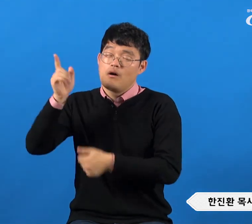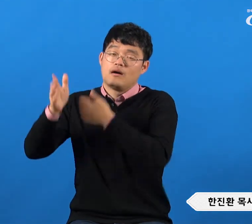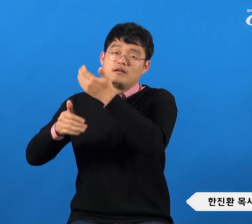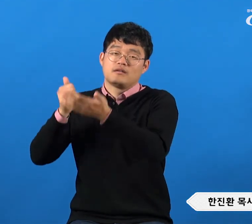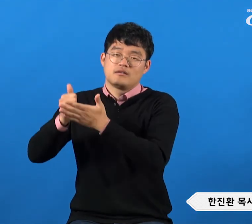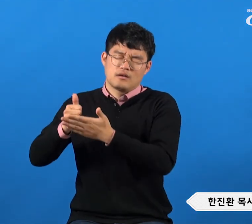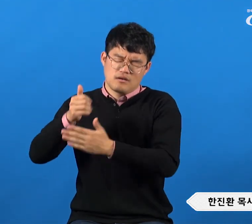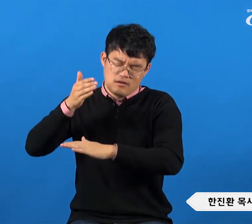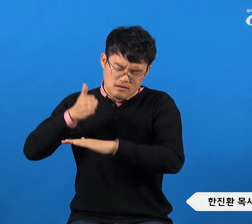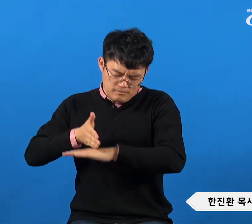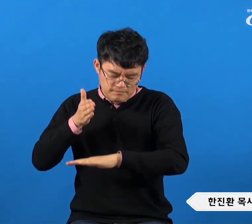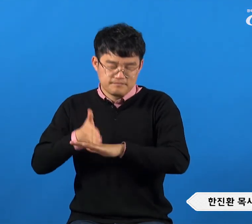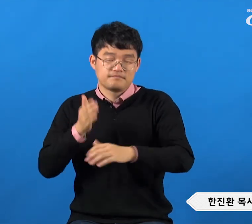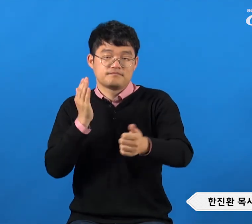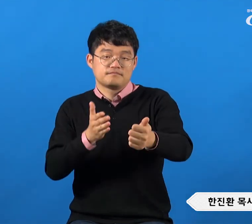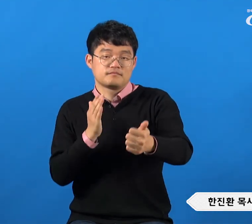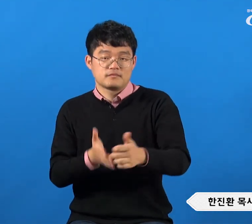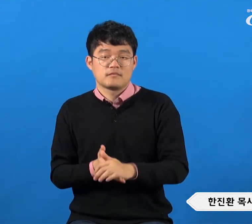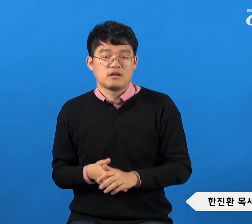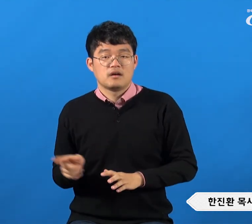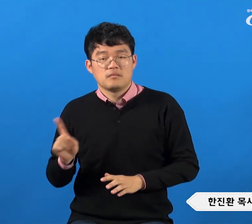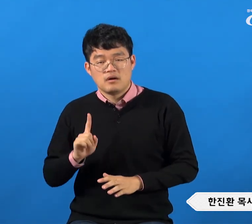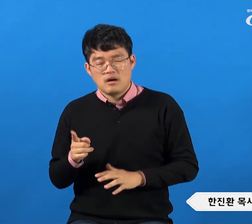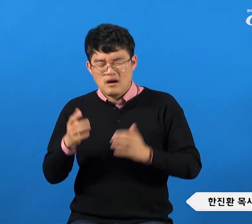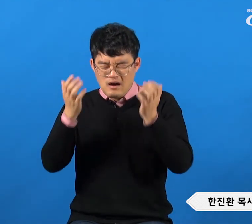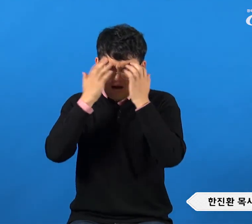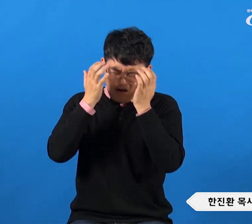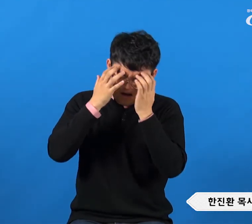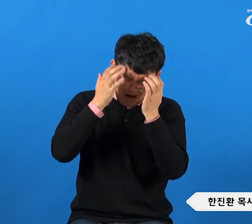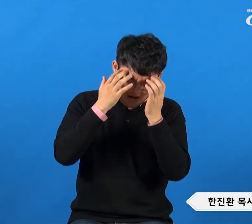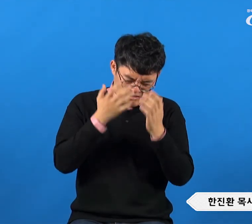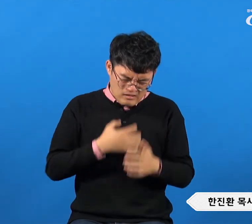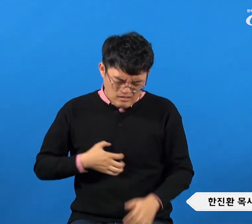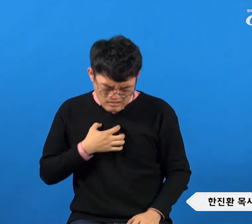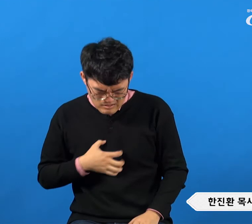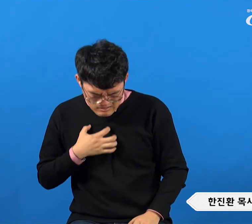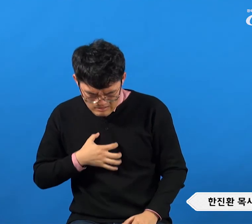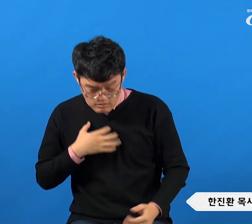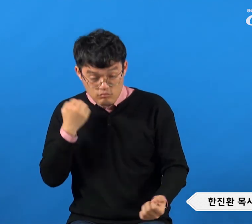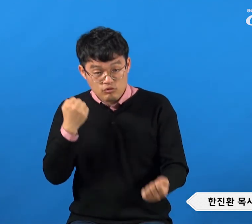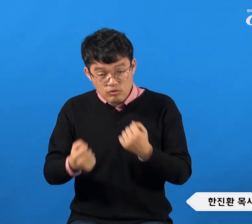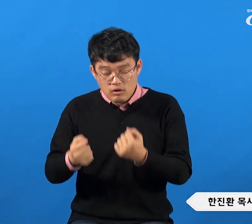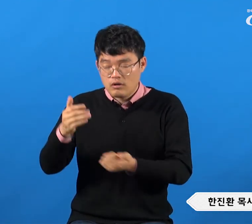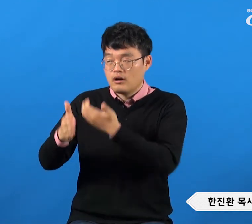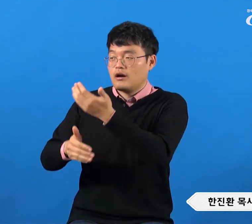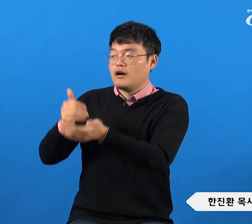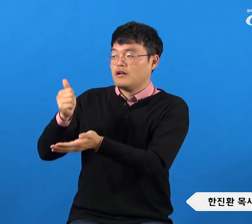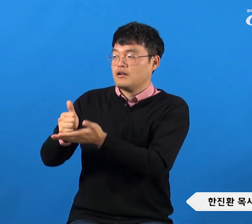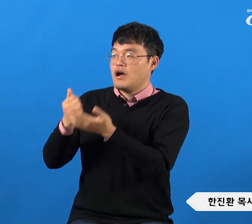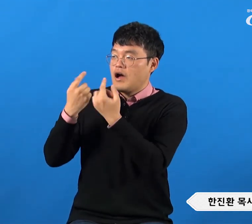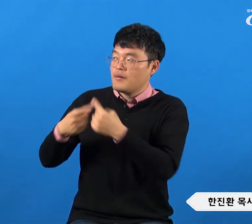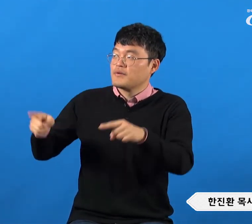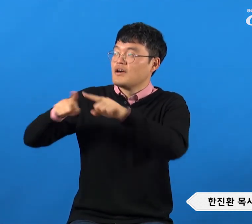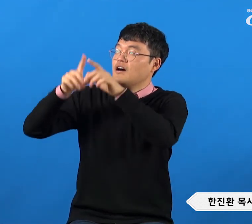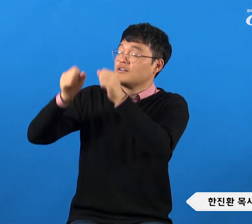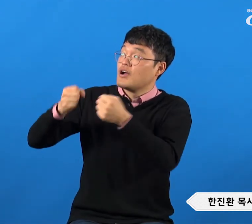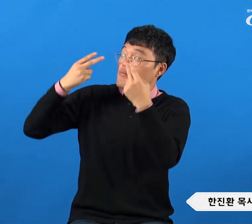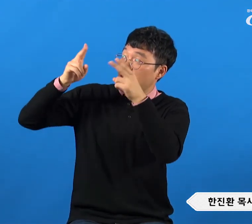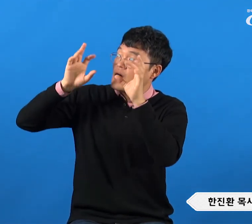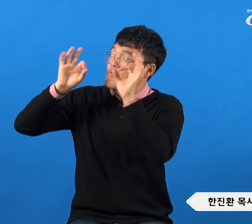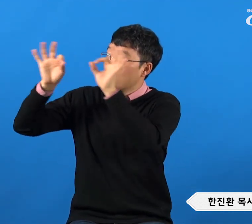마음껏 감사하십시오. 시련의 비바람 속에서도 나와 함께 하시는 그 하나님 바라보고